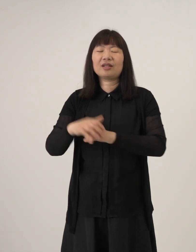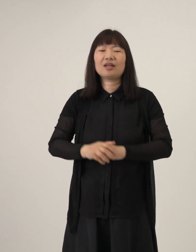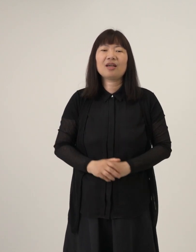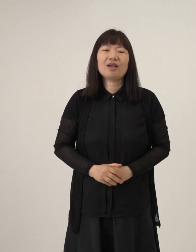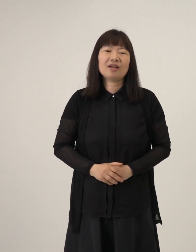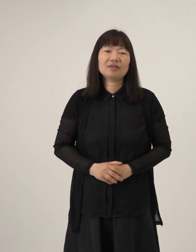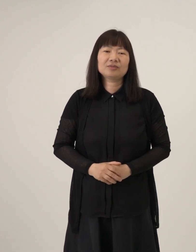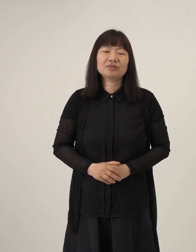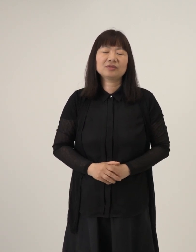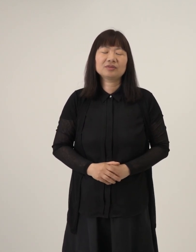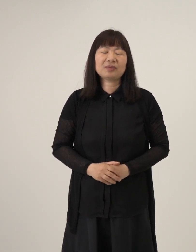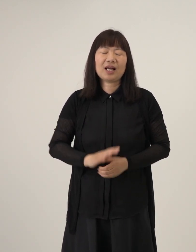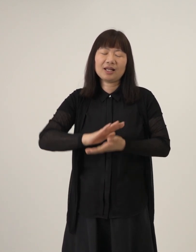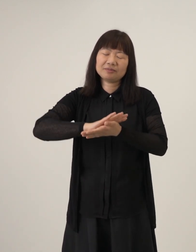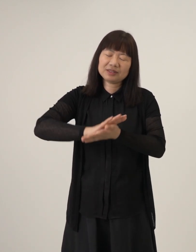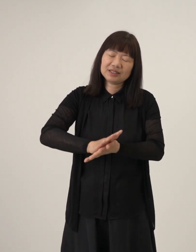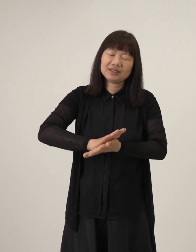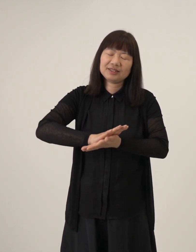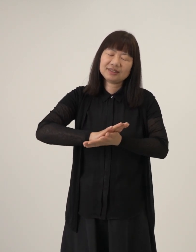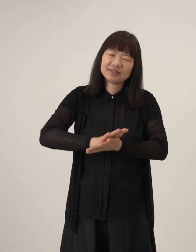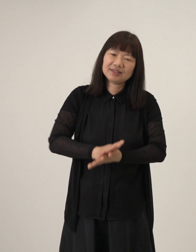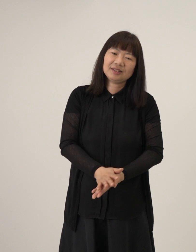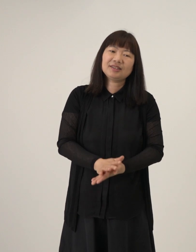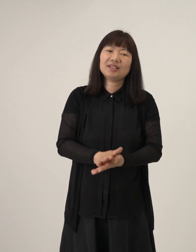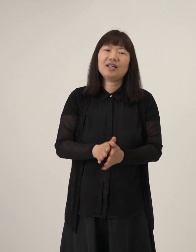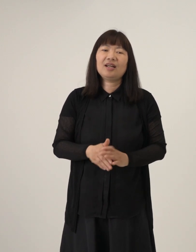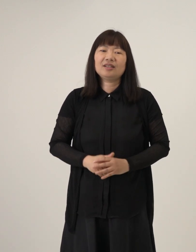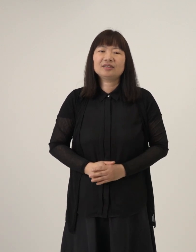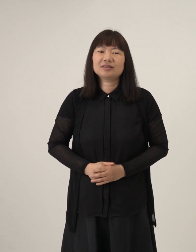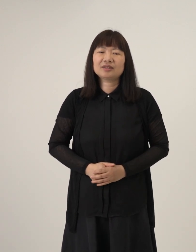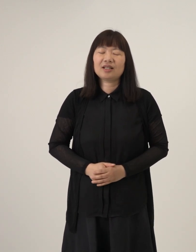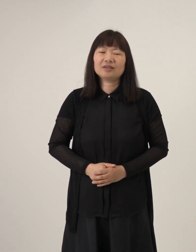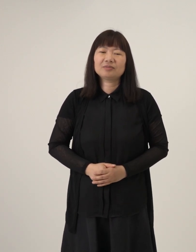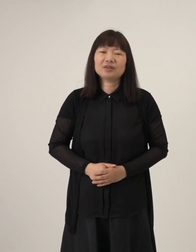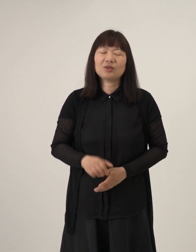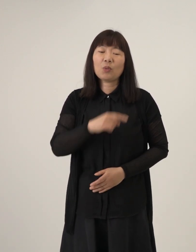외면당하셨네. 짓밟힌